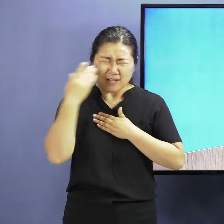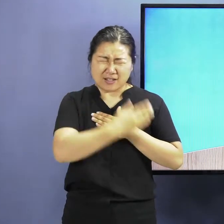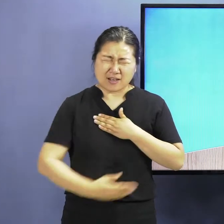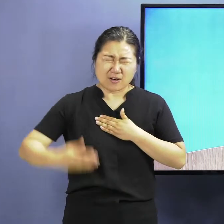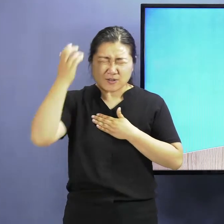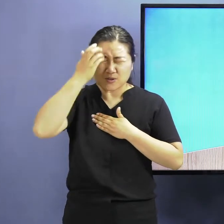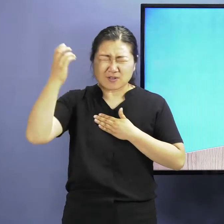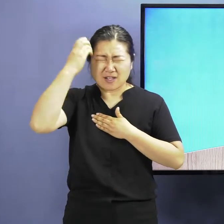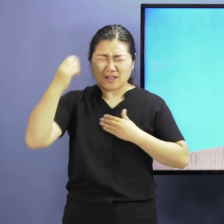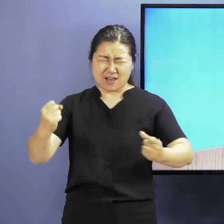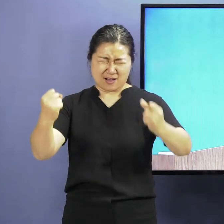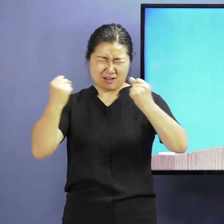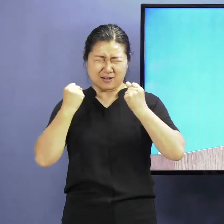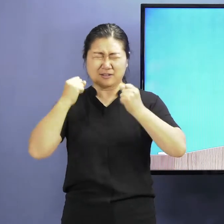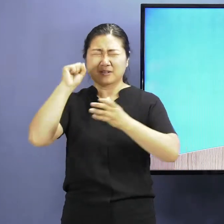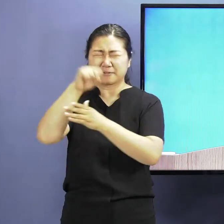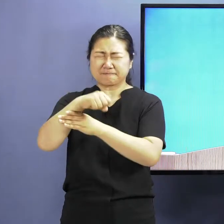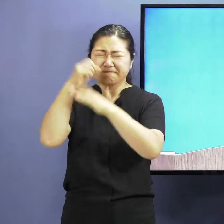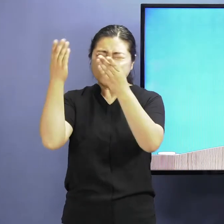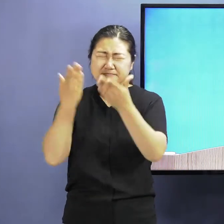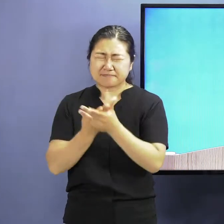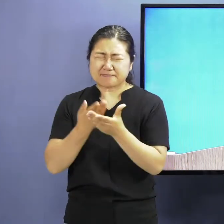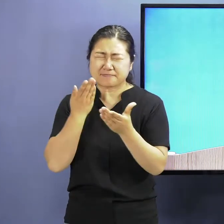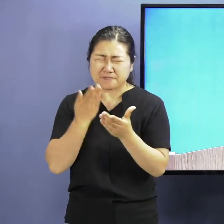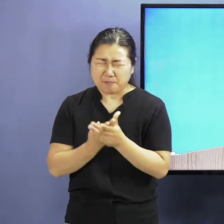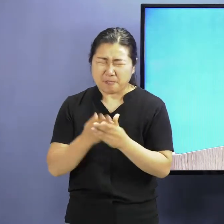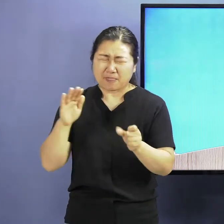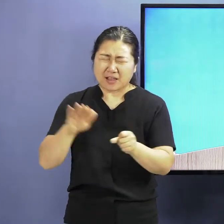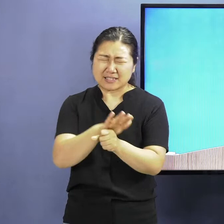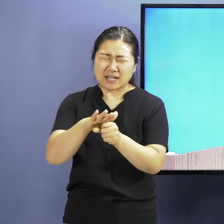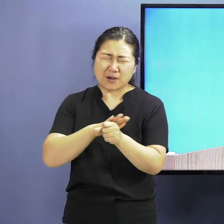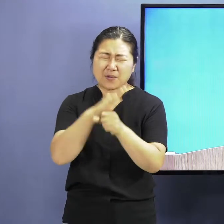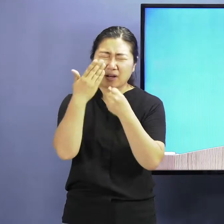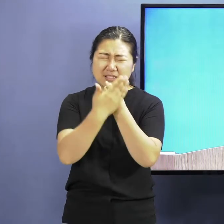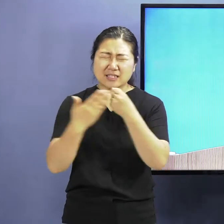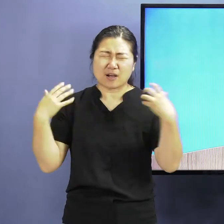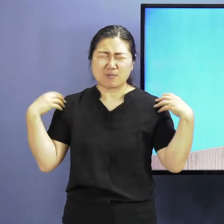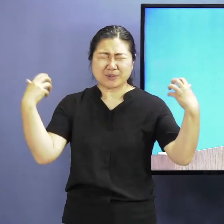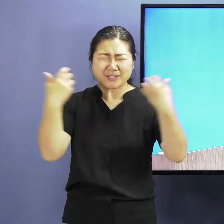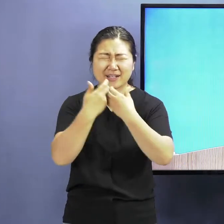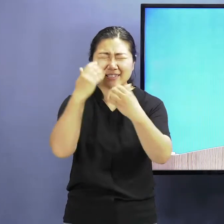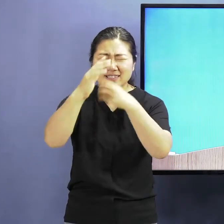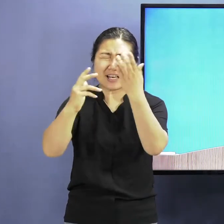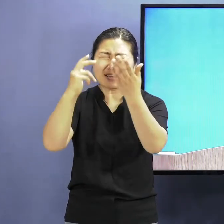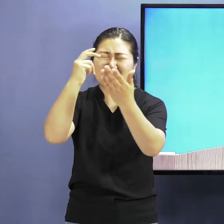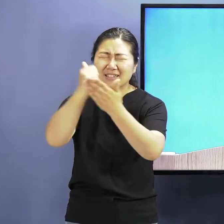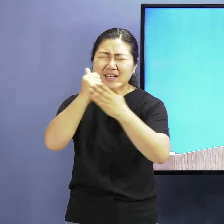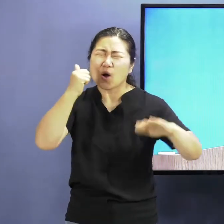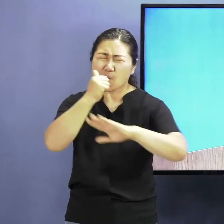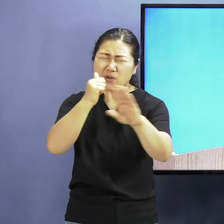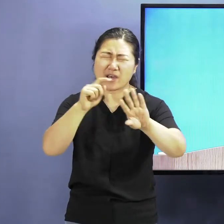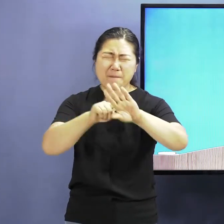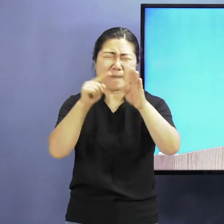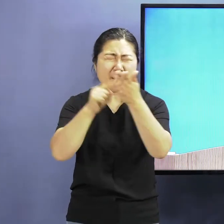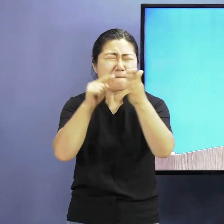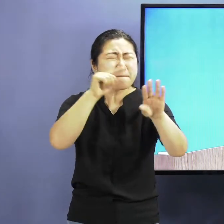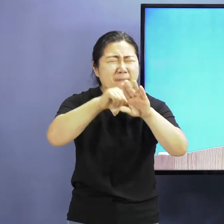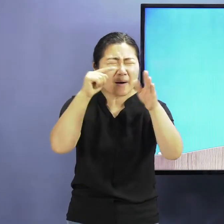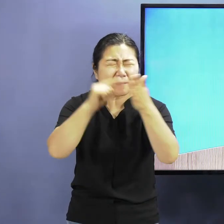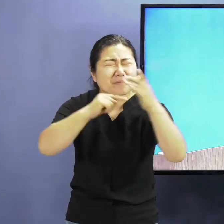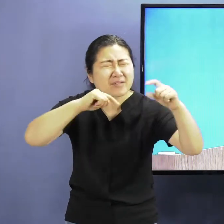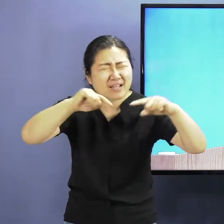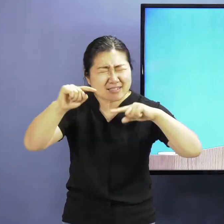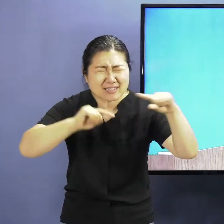허락하옵소서. 사랑과 은혜가 풍성하신 아버지 하나님, 이 시간 우리의 심령을 주관하여 신령과